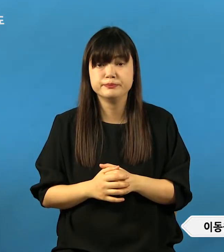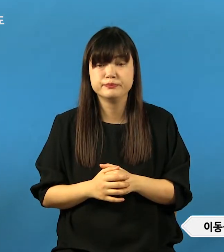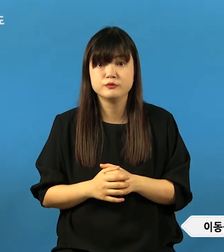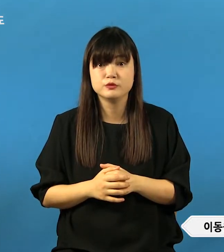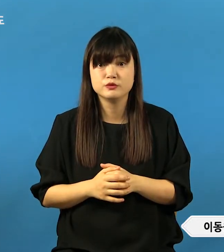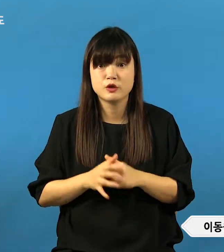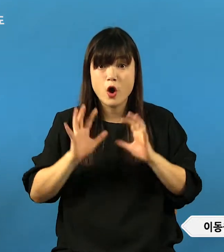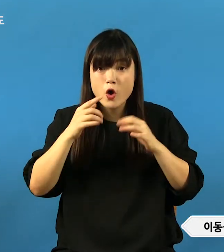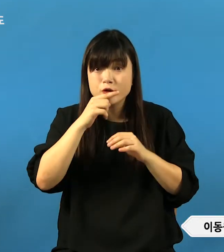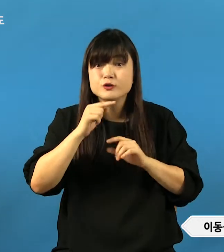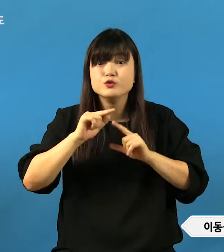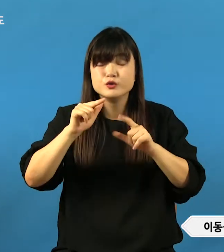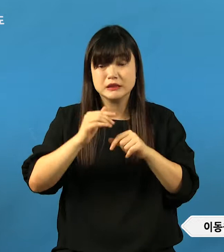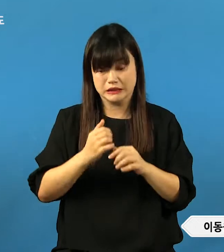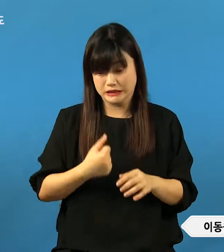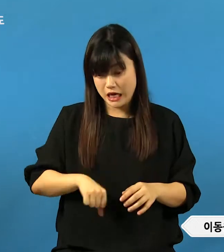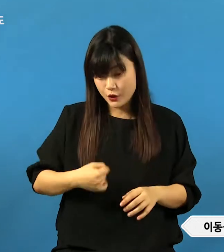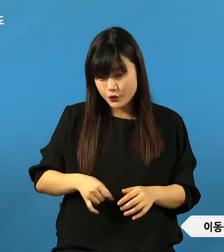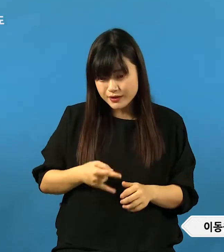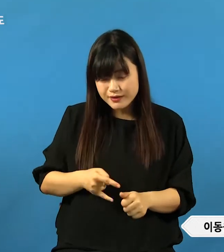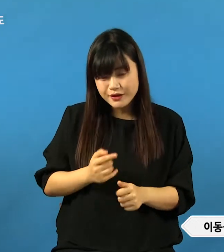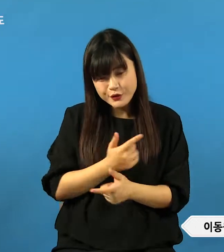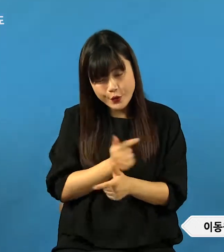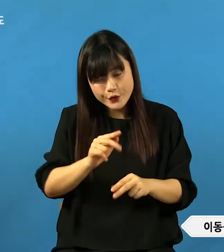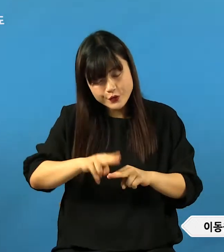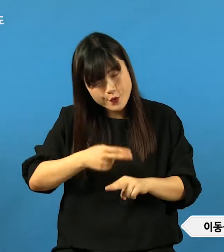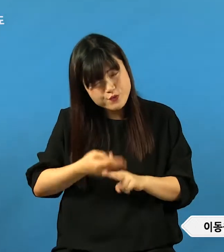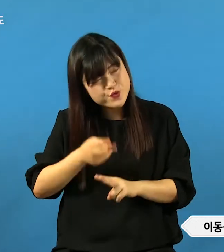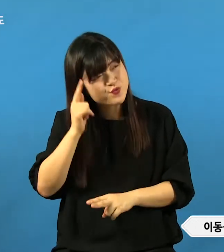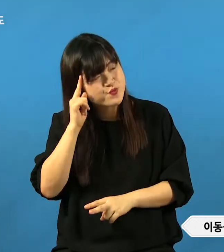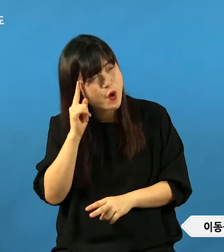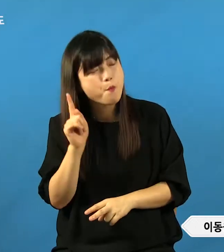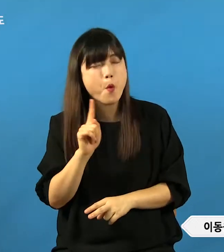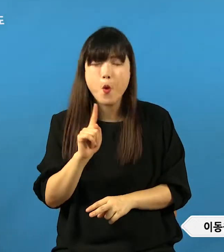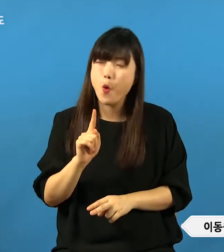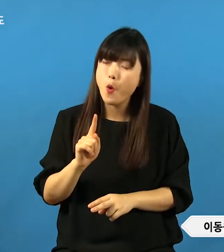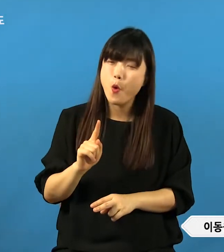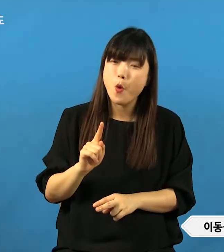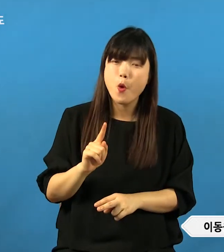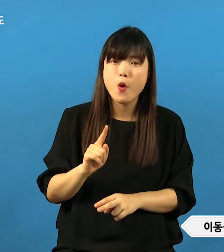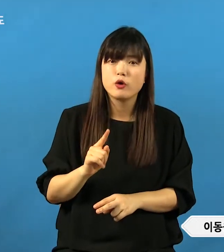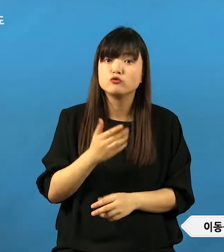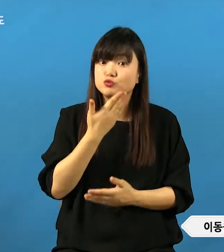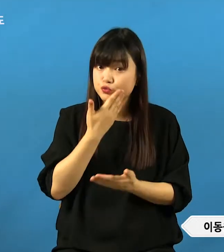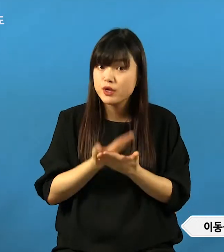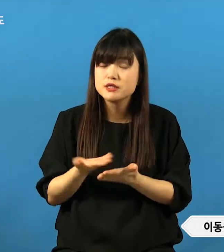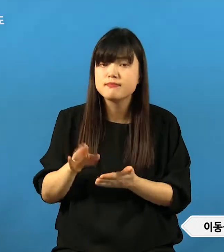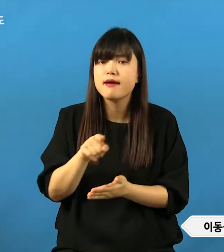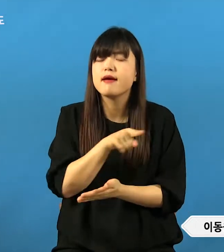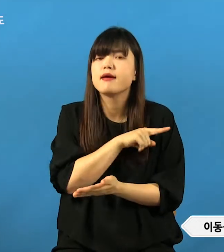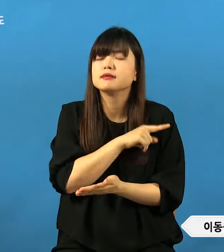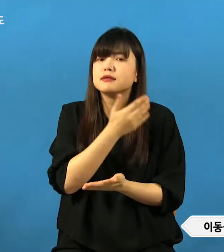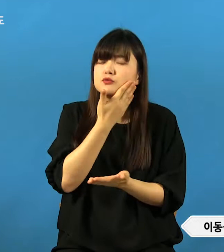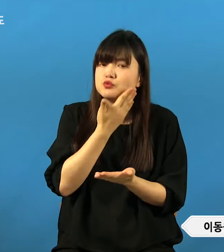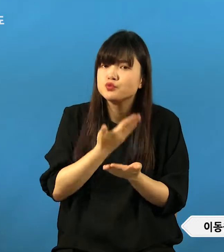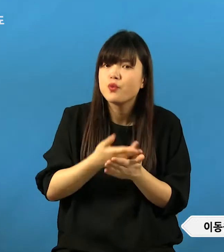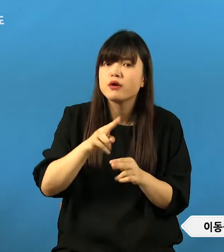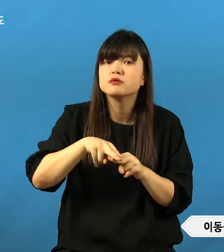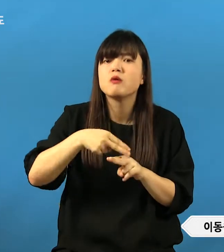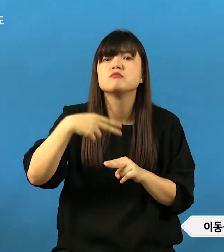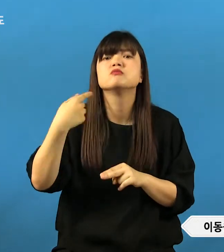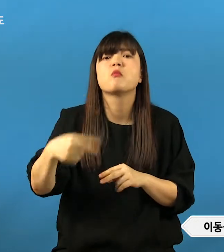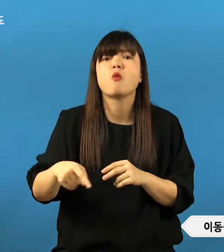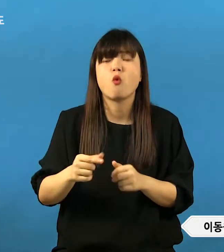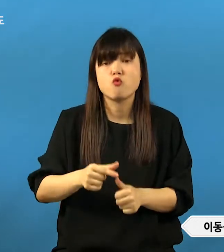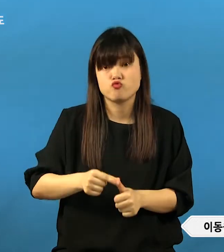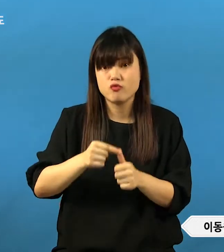오늘 우리 어린이 주일, 우리 자녀들에게 여러 가지 선물을 생각할 수가 있습니다. 그러나 이 가장 커다란 선물 잊지